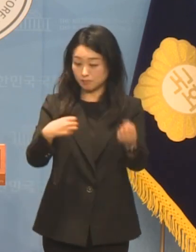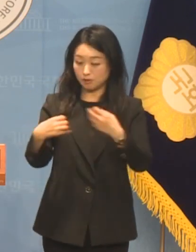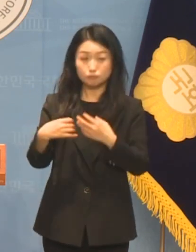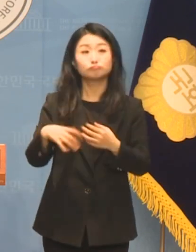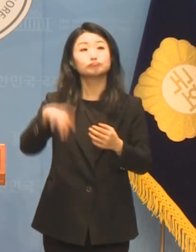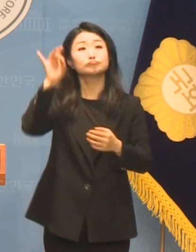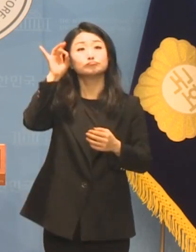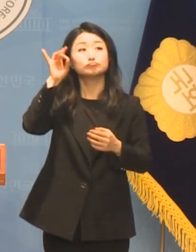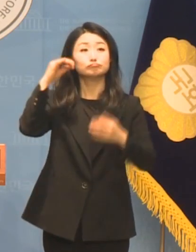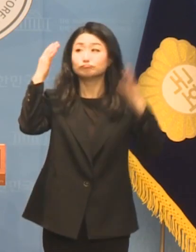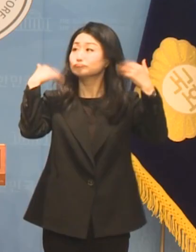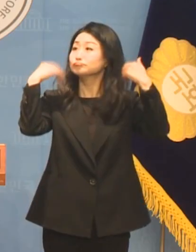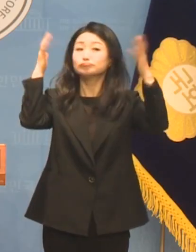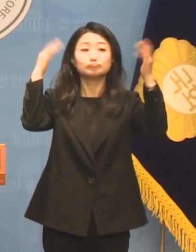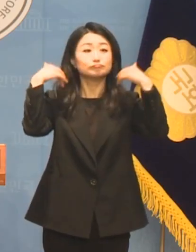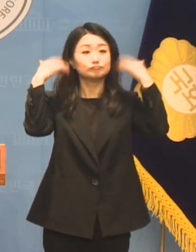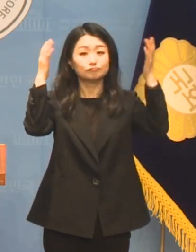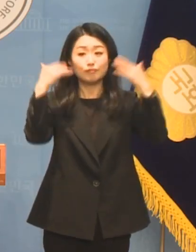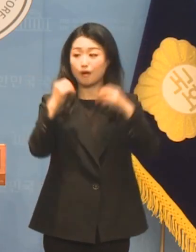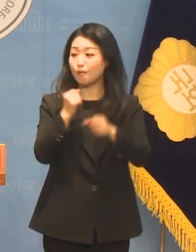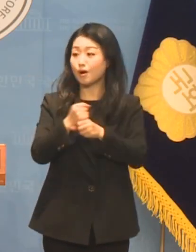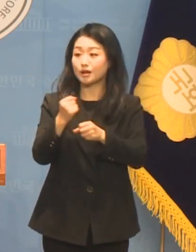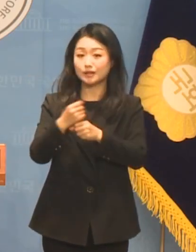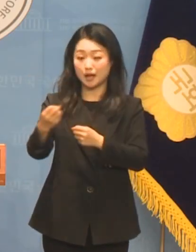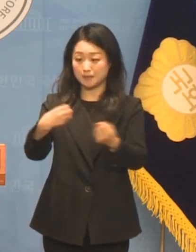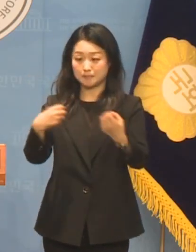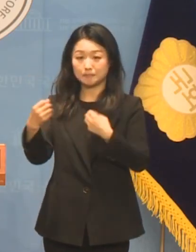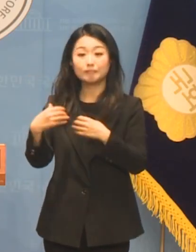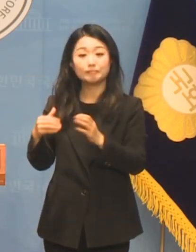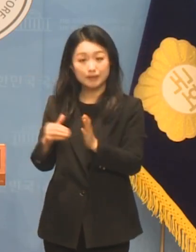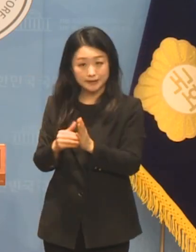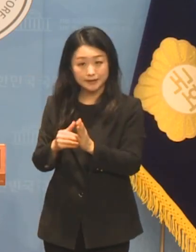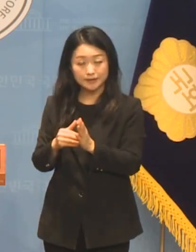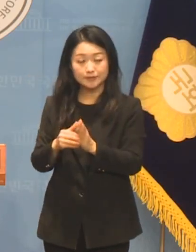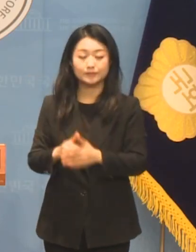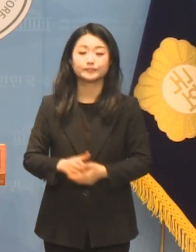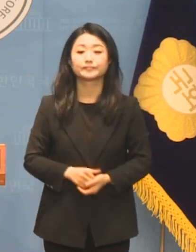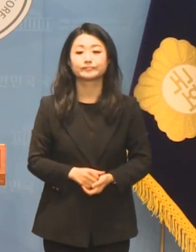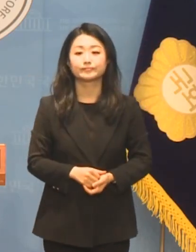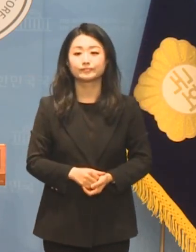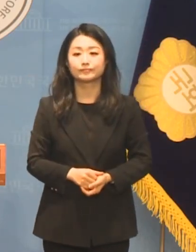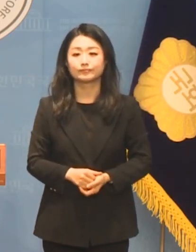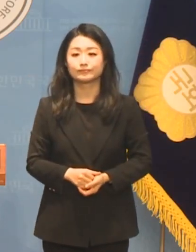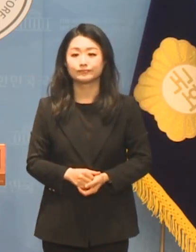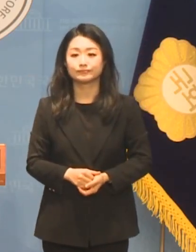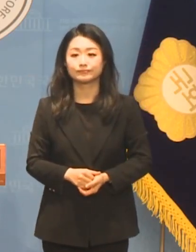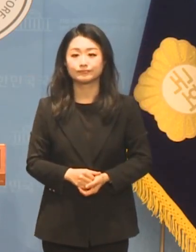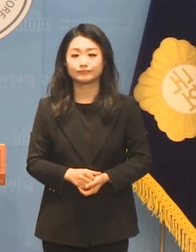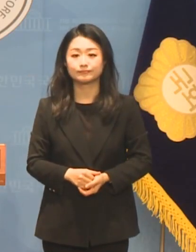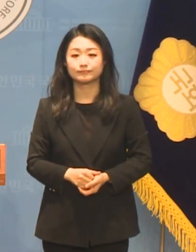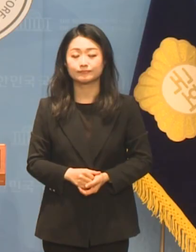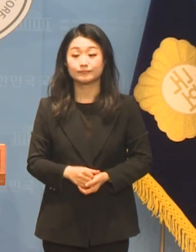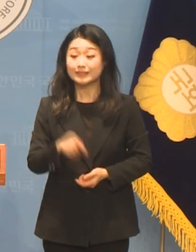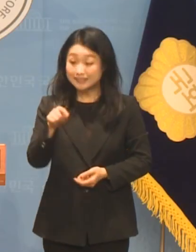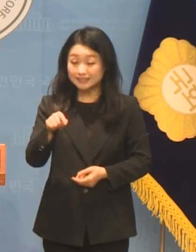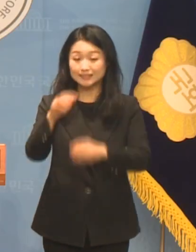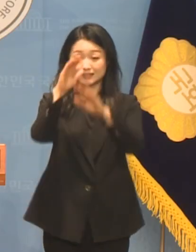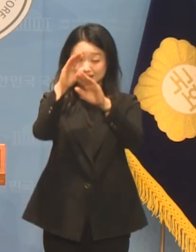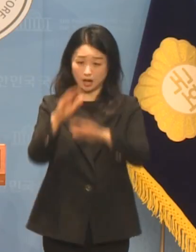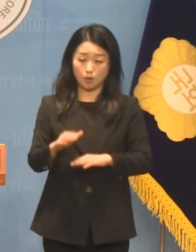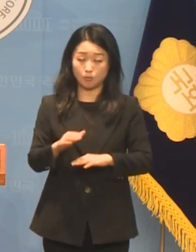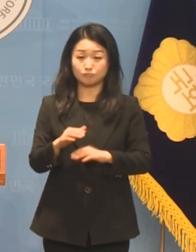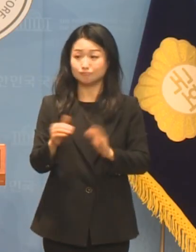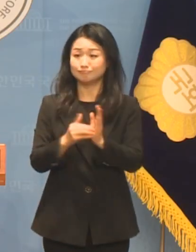수사관들도 모두 처음 듣는 이야기라며 황당해하던 사실이 기억에 생생합니다. 이게